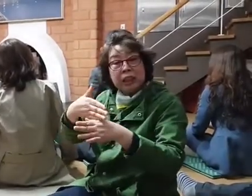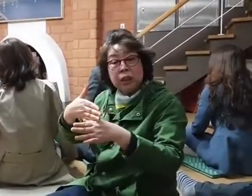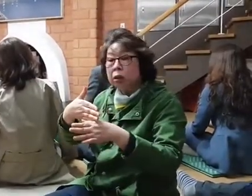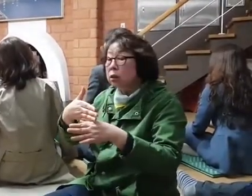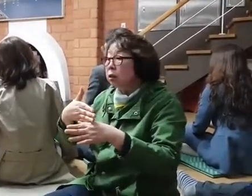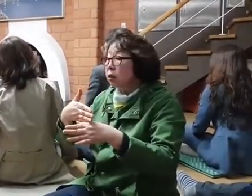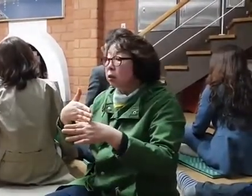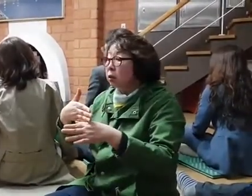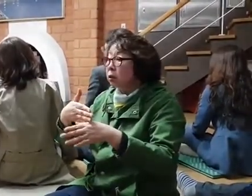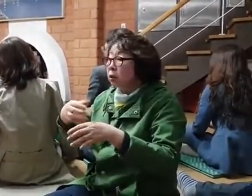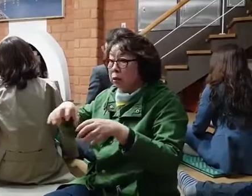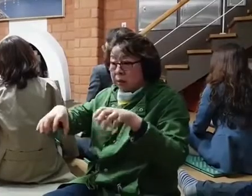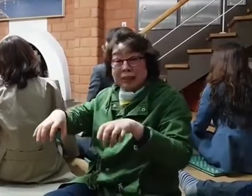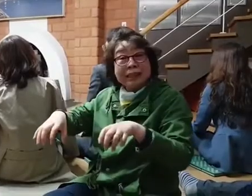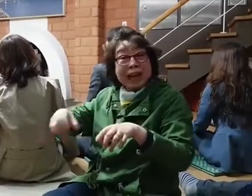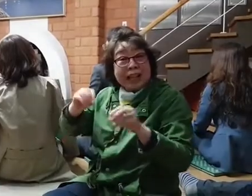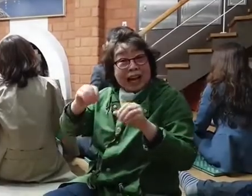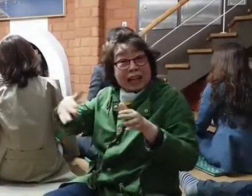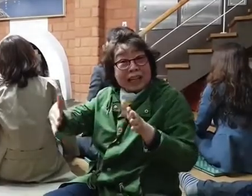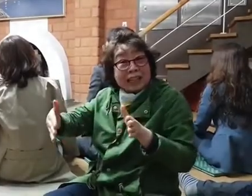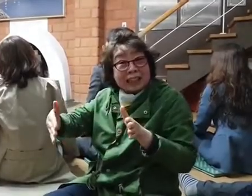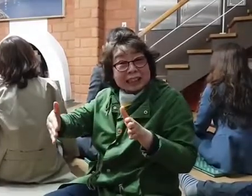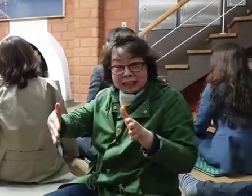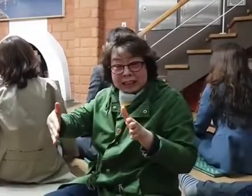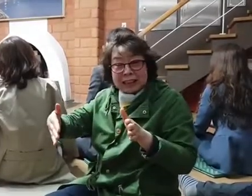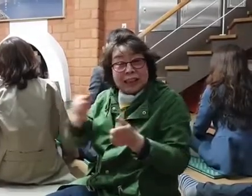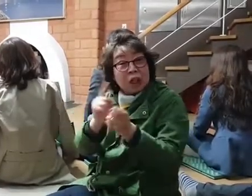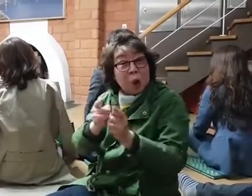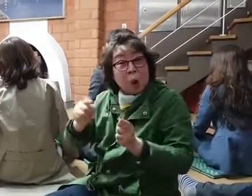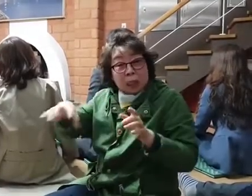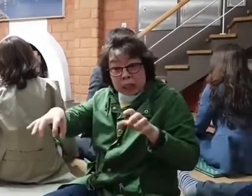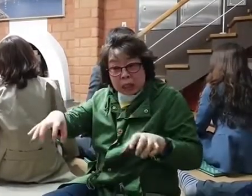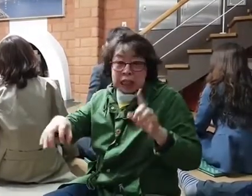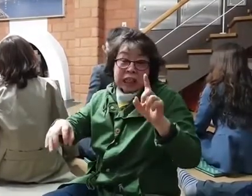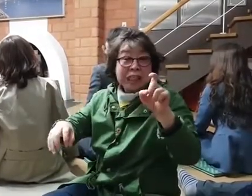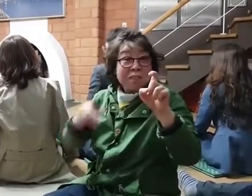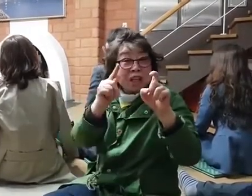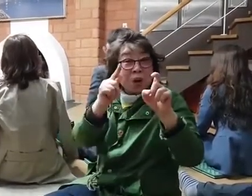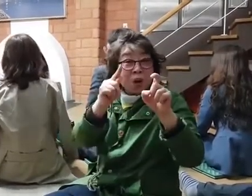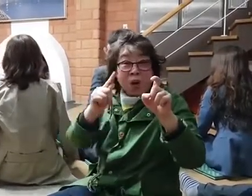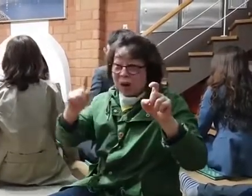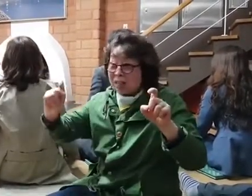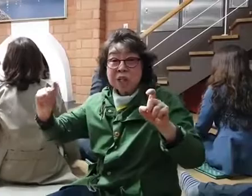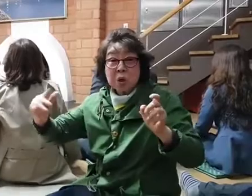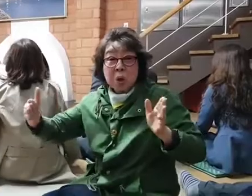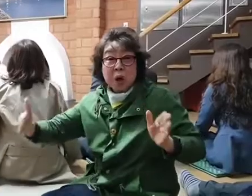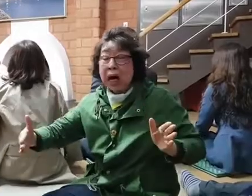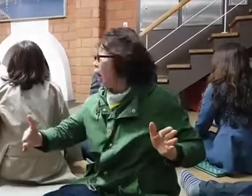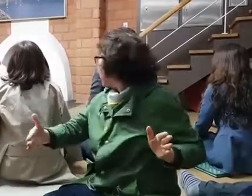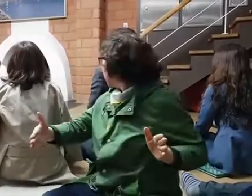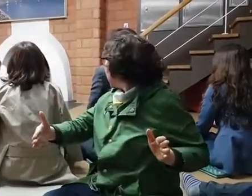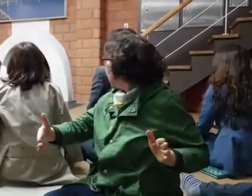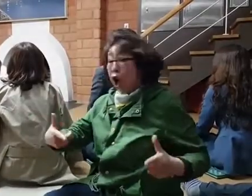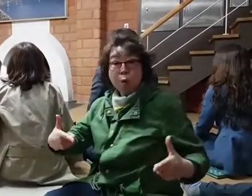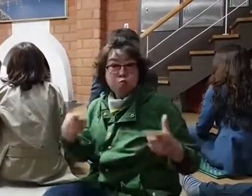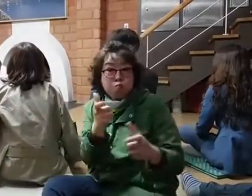말고 말고도 우리가 어디까지는 뭐 한 10km 반경이라든지 이까지는 무기를 갖다가